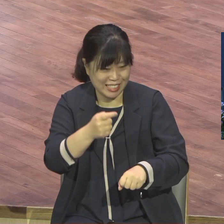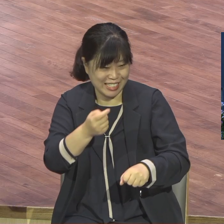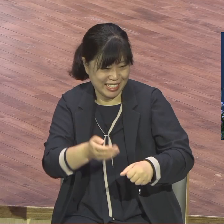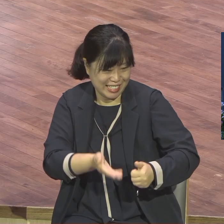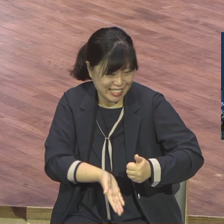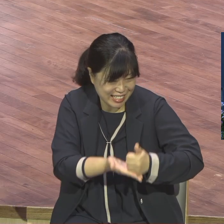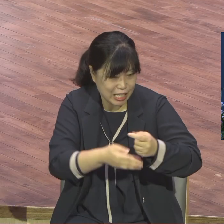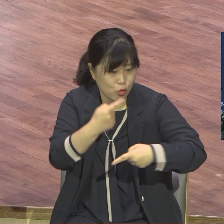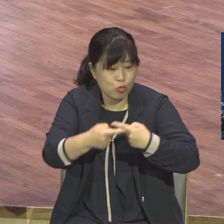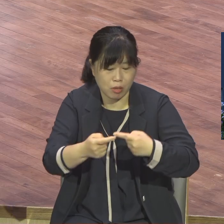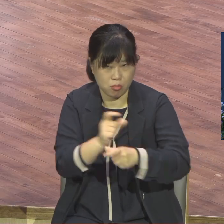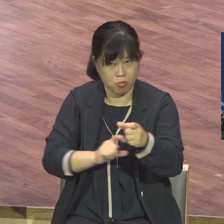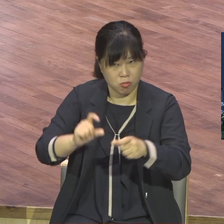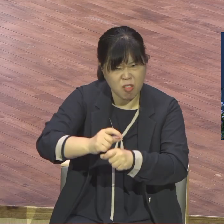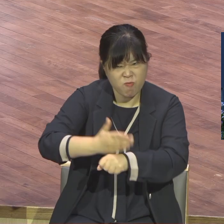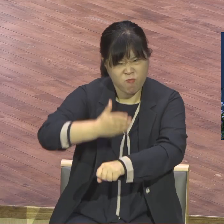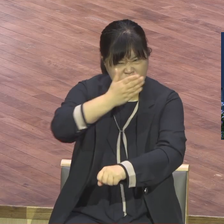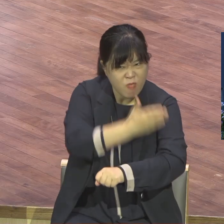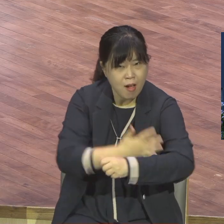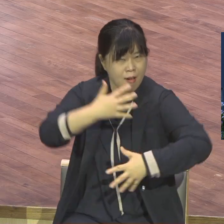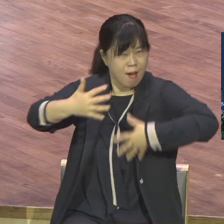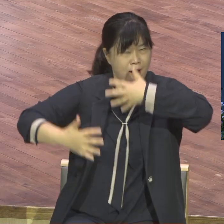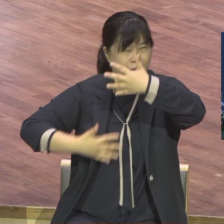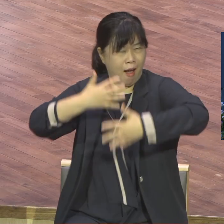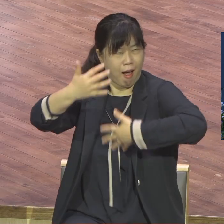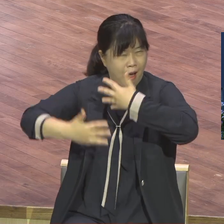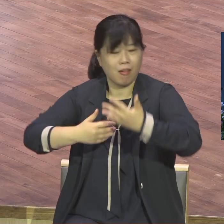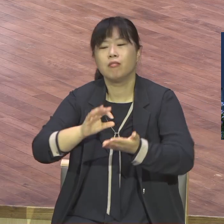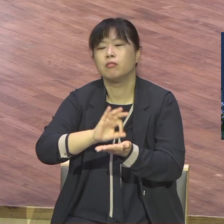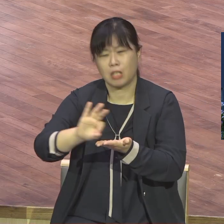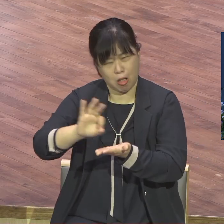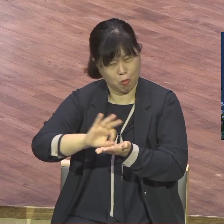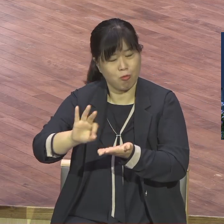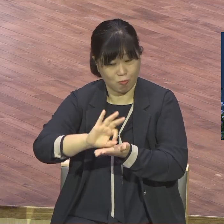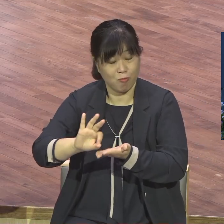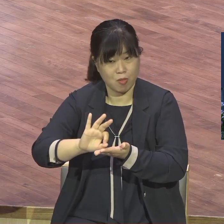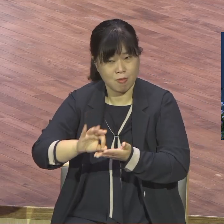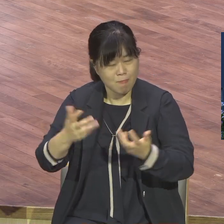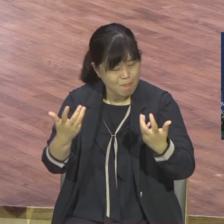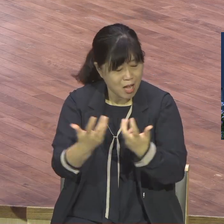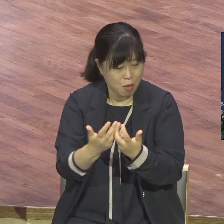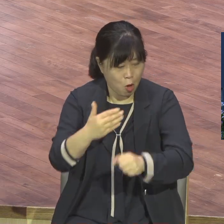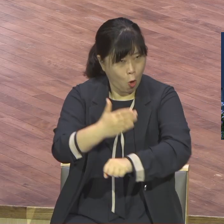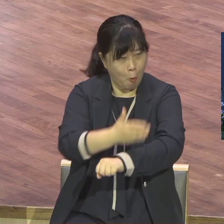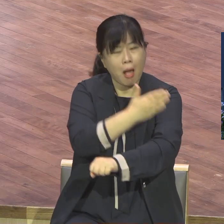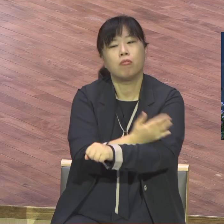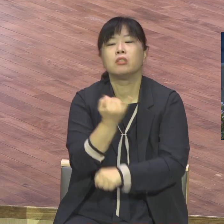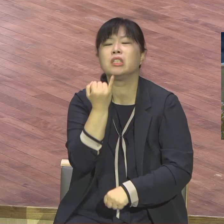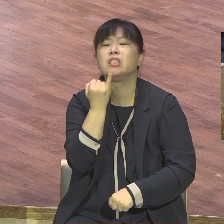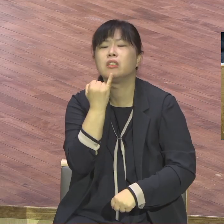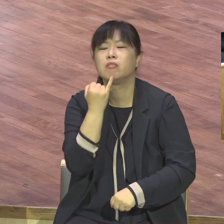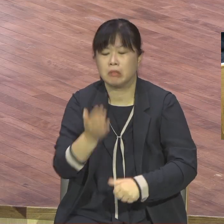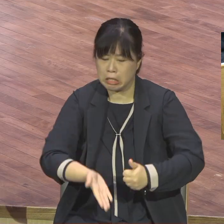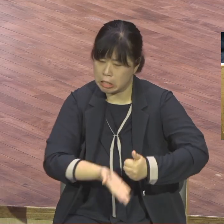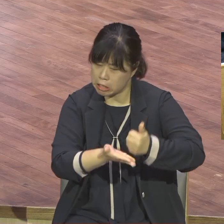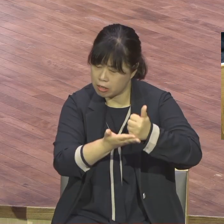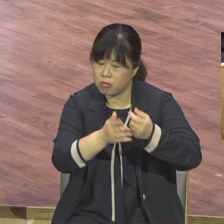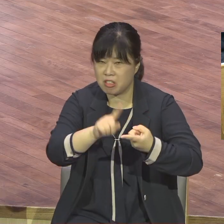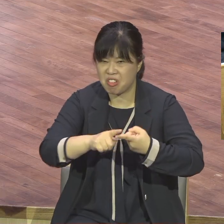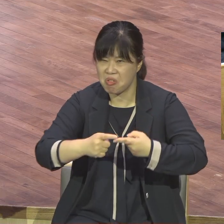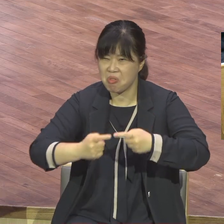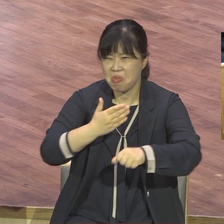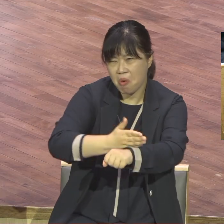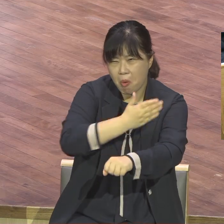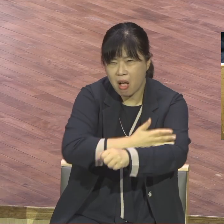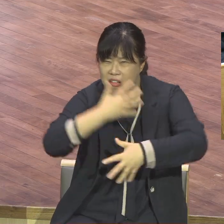바랍니다. 칭찬하는 것 칭찬이 넘쳐도 괜찮아요. 오바해도 괜찮아 칭찬은. 사실요,